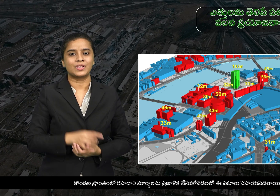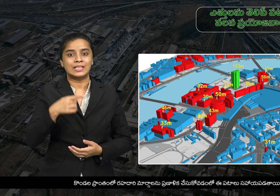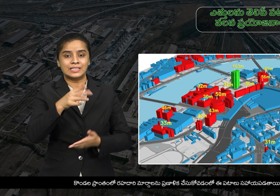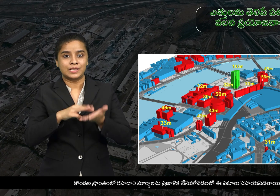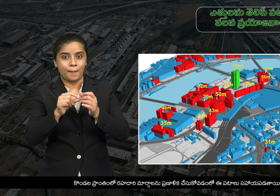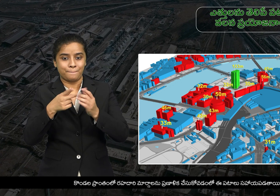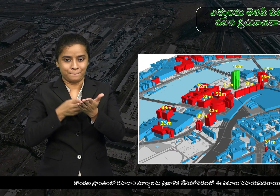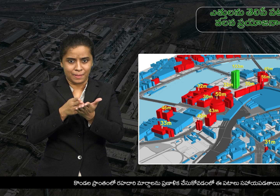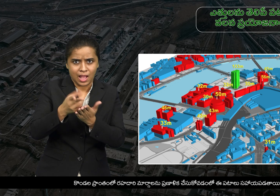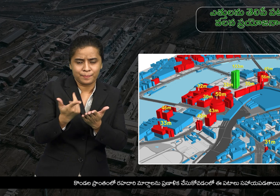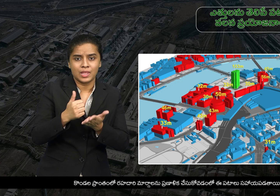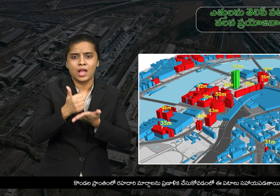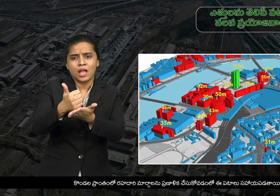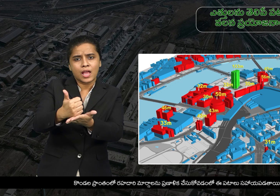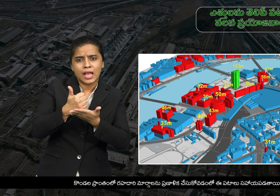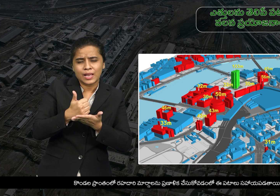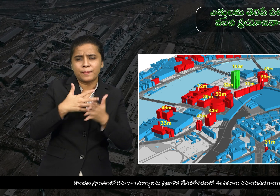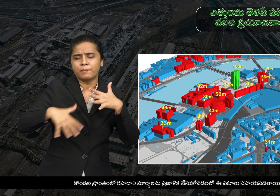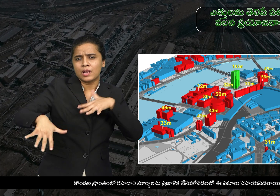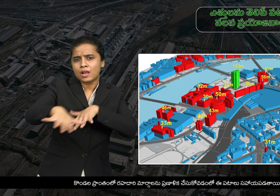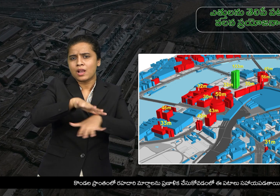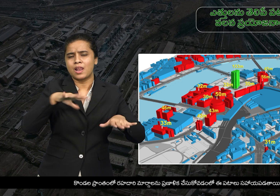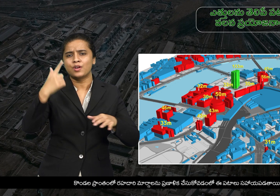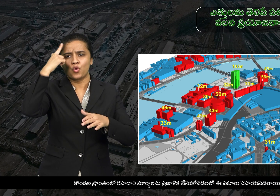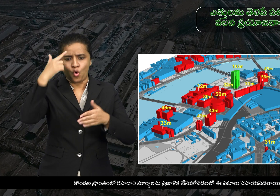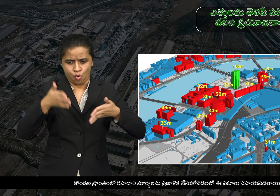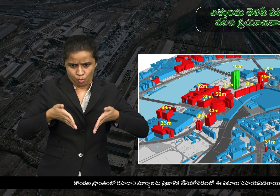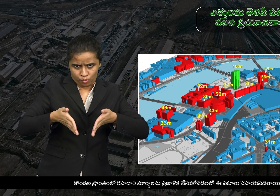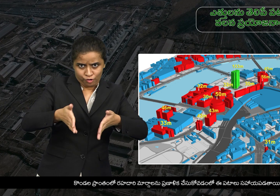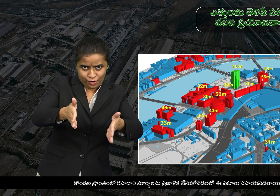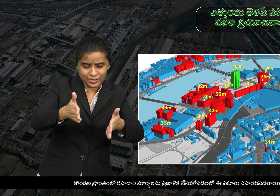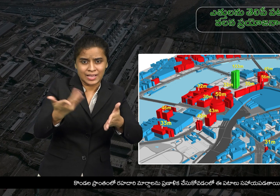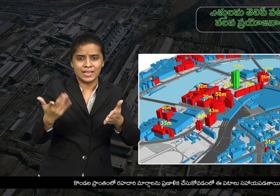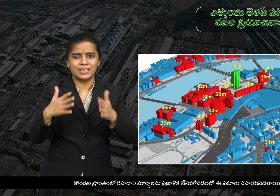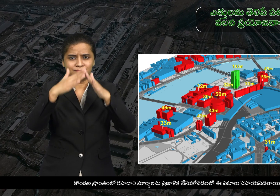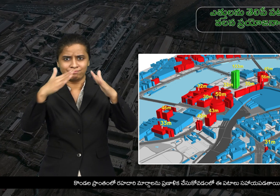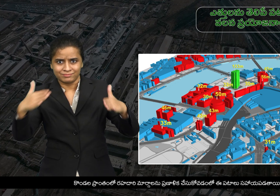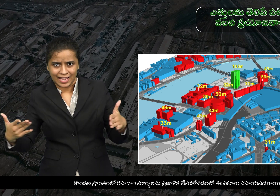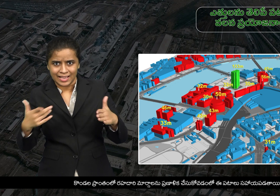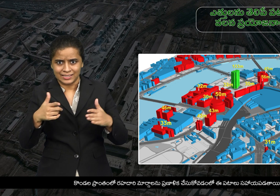కొండల ప్రాంతంలో రహదారి మార్గాలను ప్రణాళిక చేసుకోవడంలో ఈ పటాలు